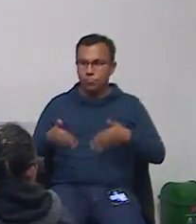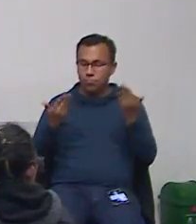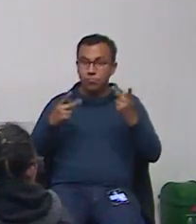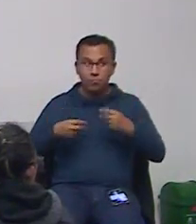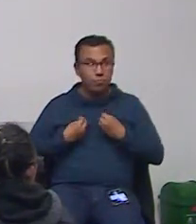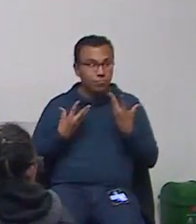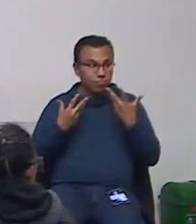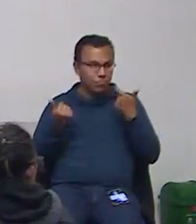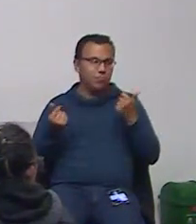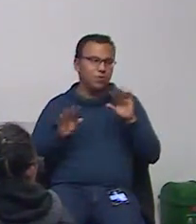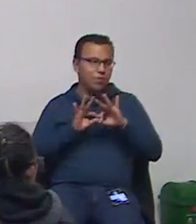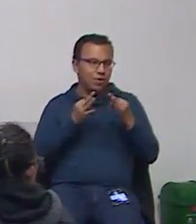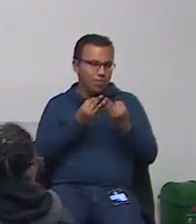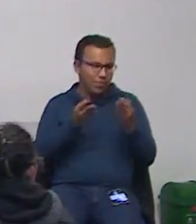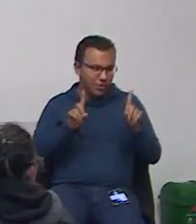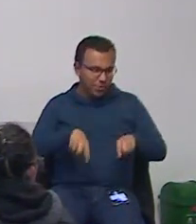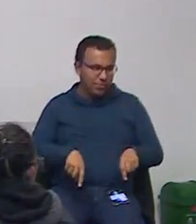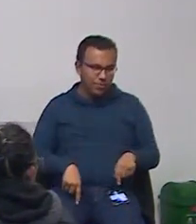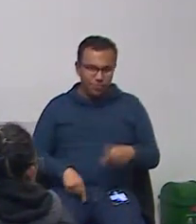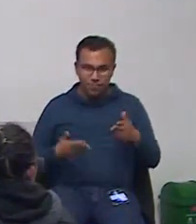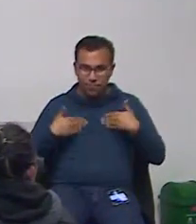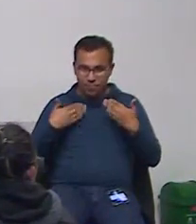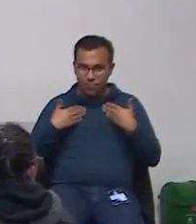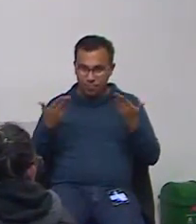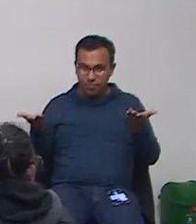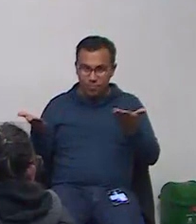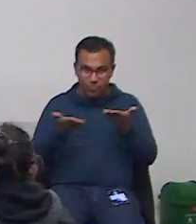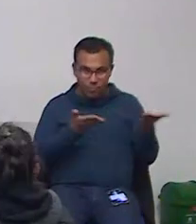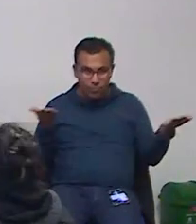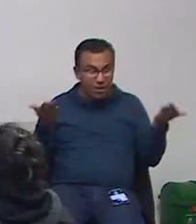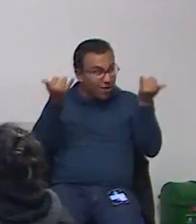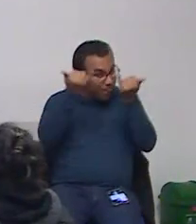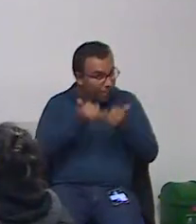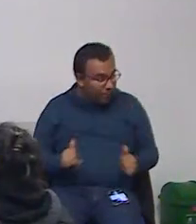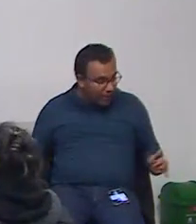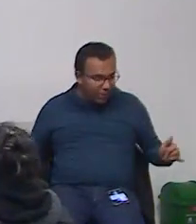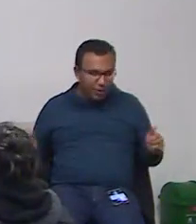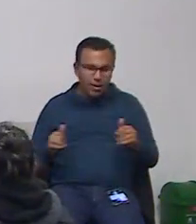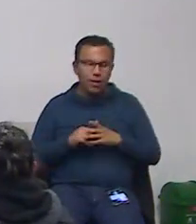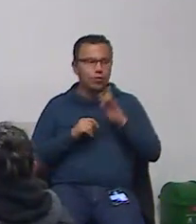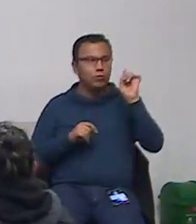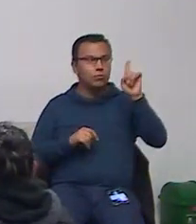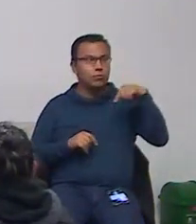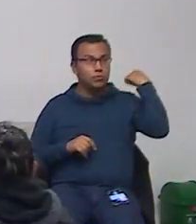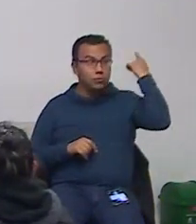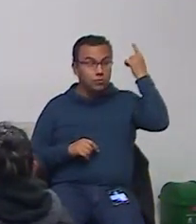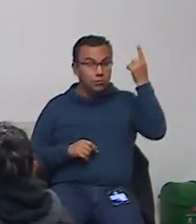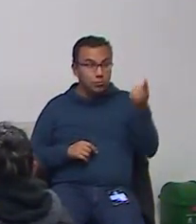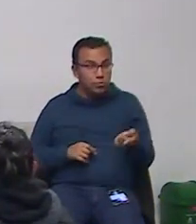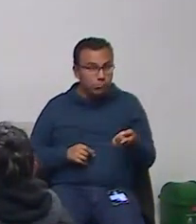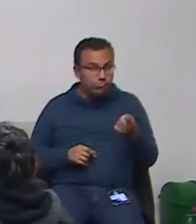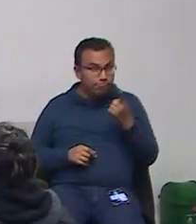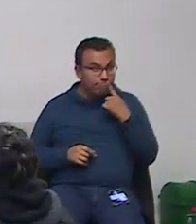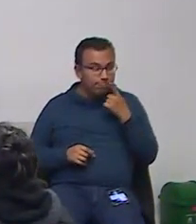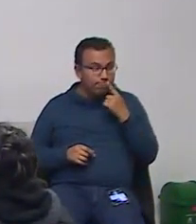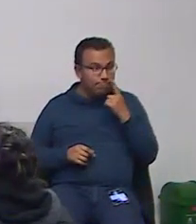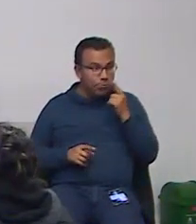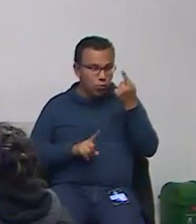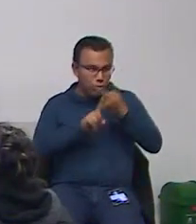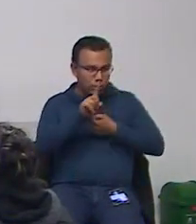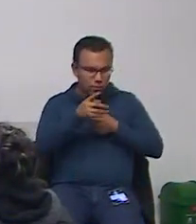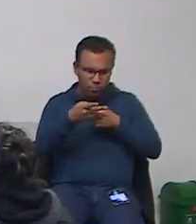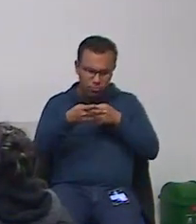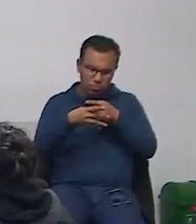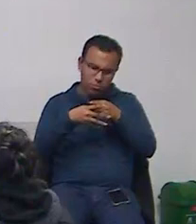para los chicos sino para las familias que sean felices ya para terminar eh dentro de eh una